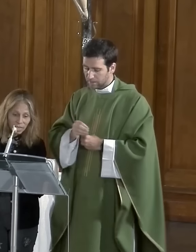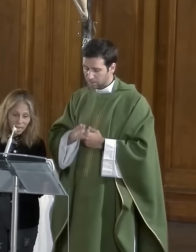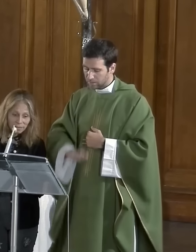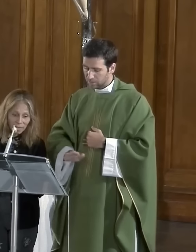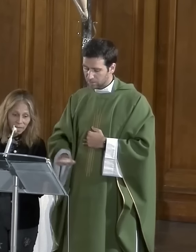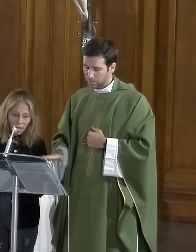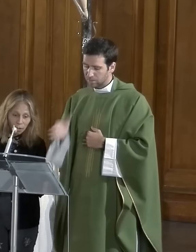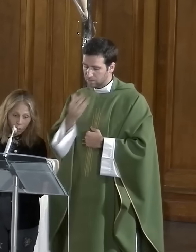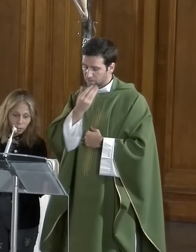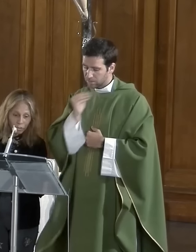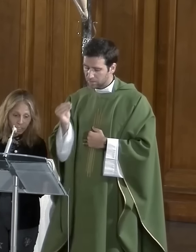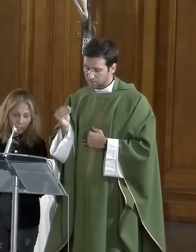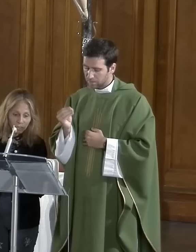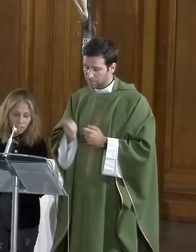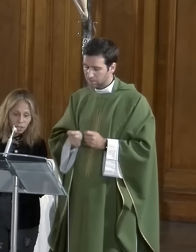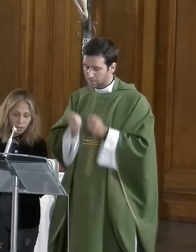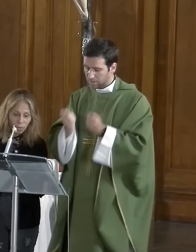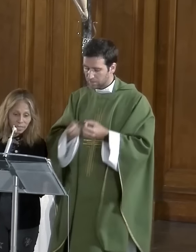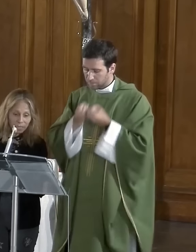hacen con los niños y jóvenes